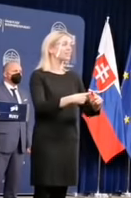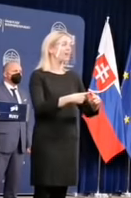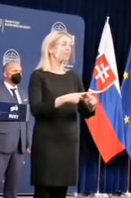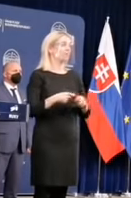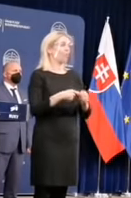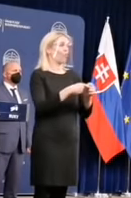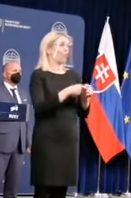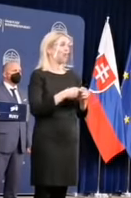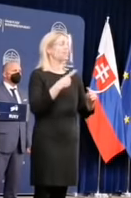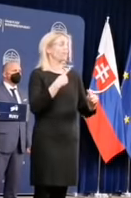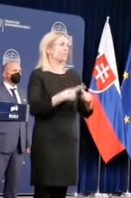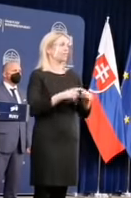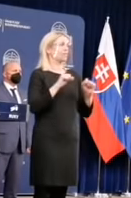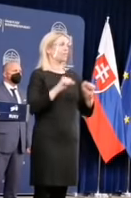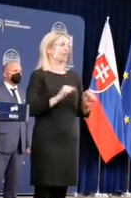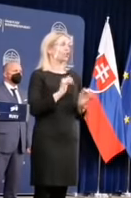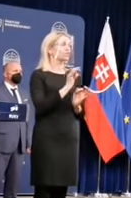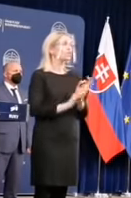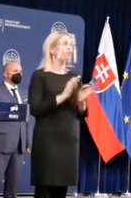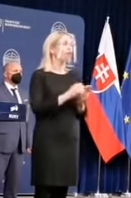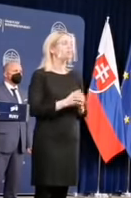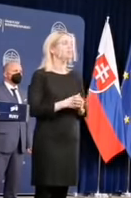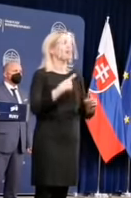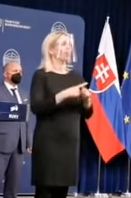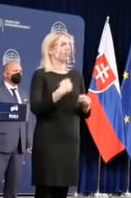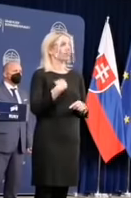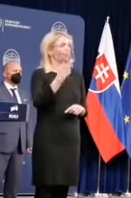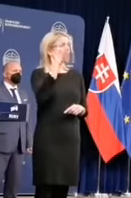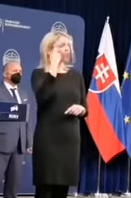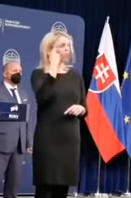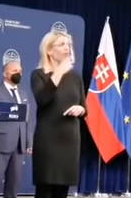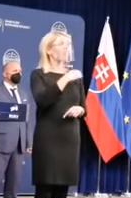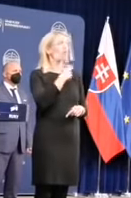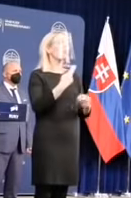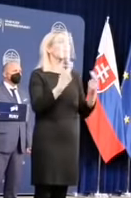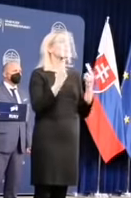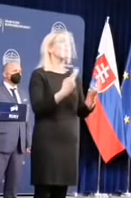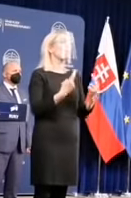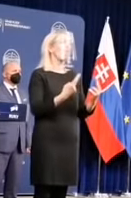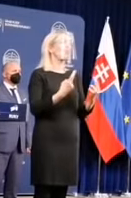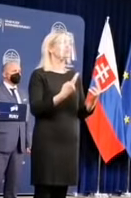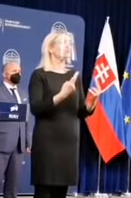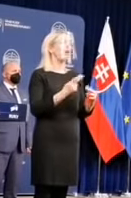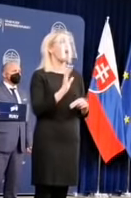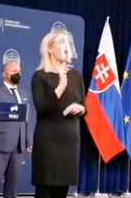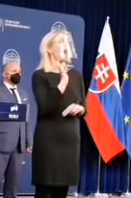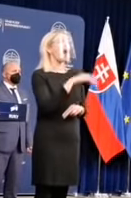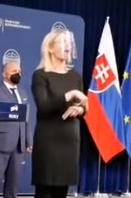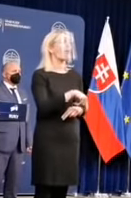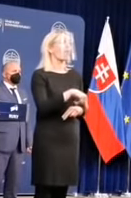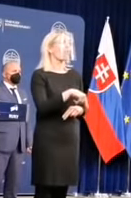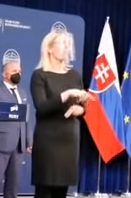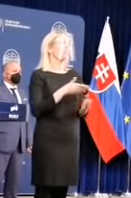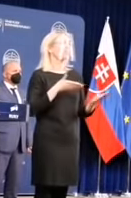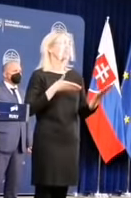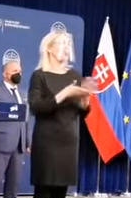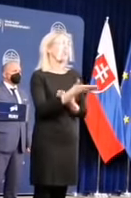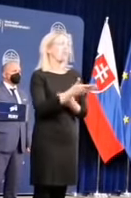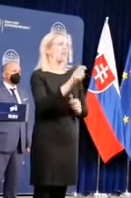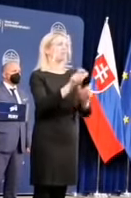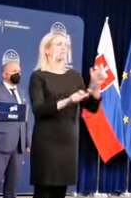situácie. A uvedomujeme si tiež, že oveľa dôležitejšie ako akékoľvek miesto jednotlivca v tejto